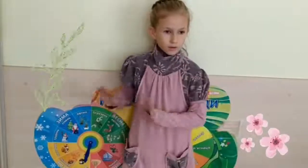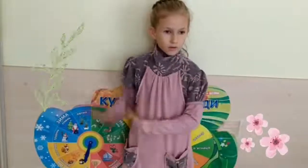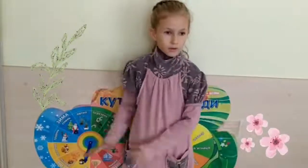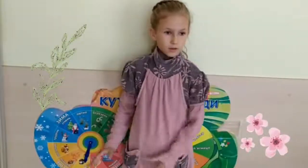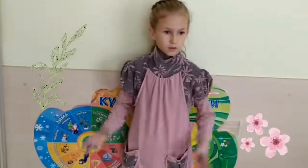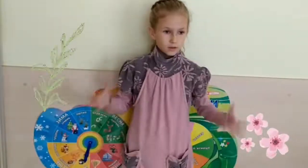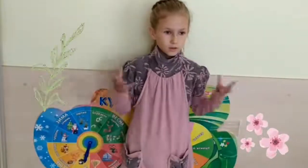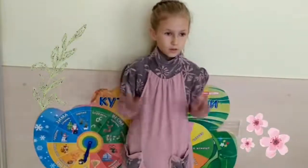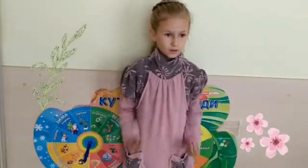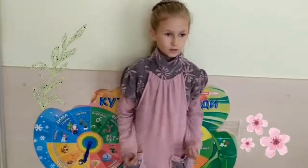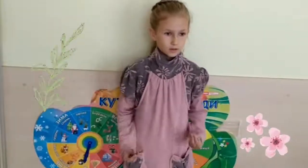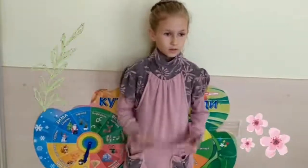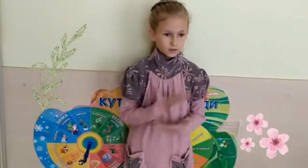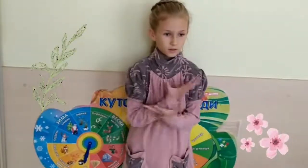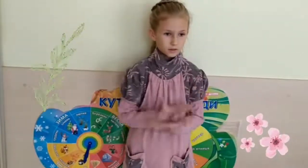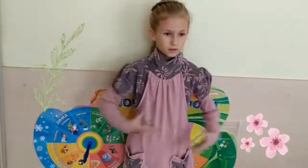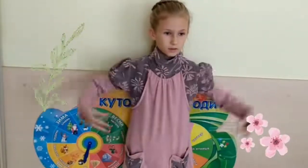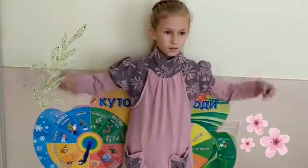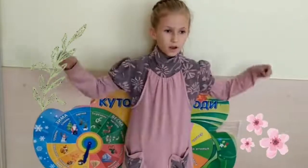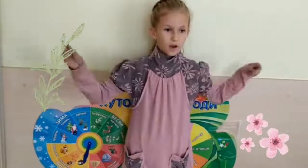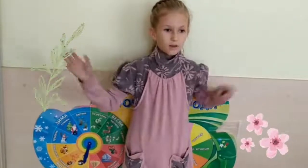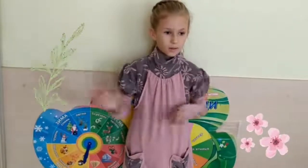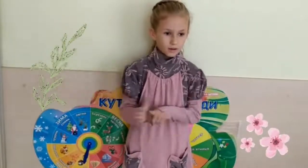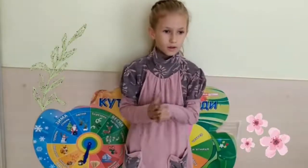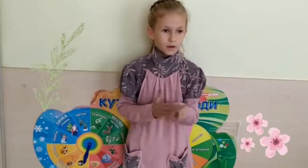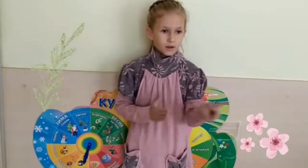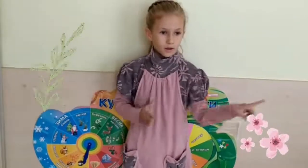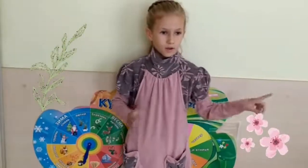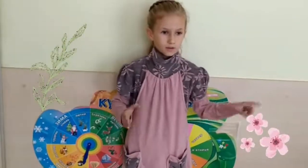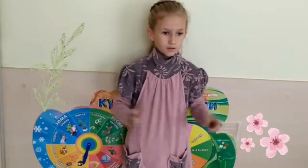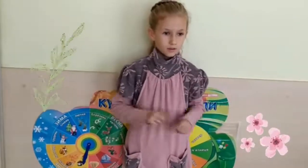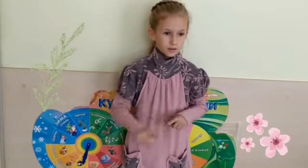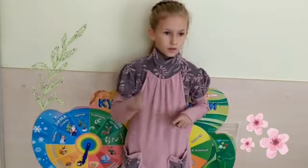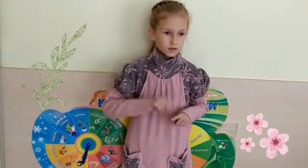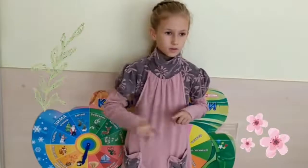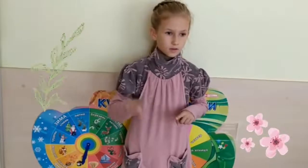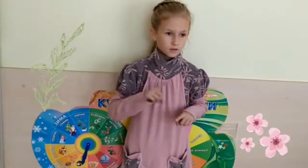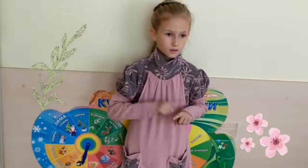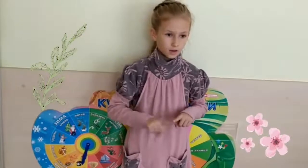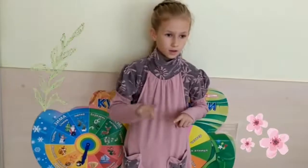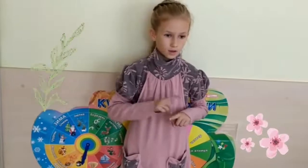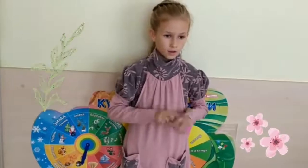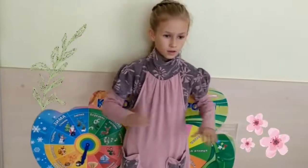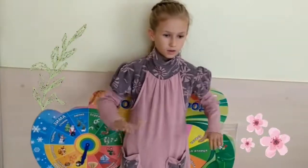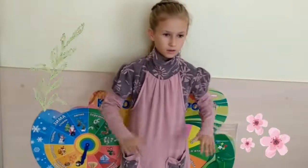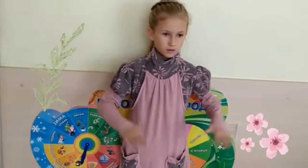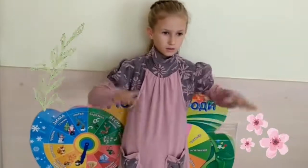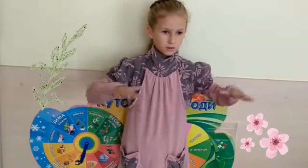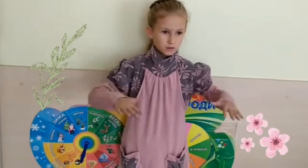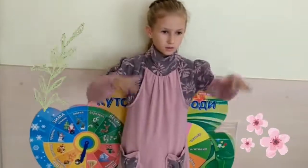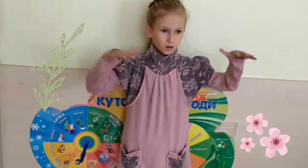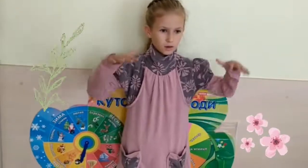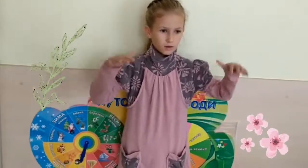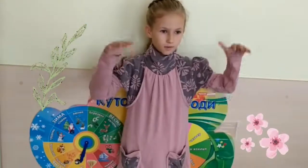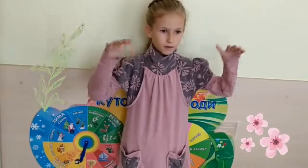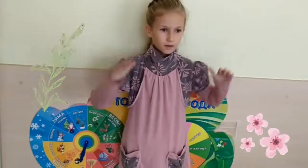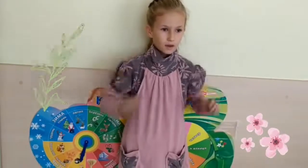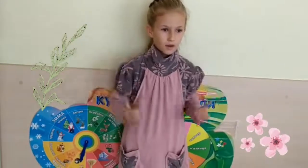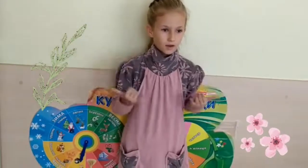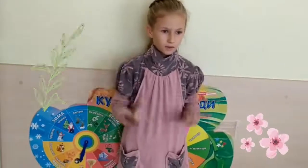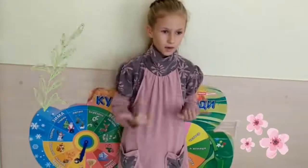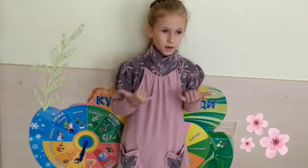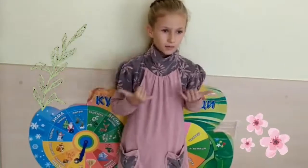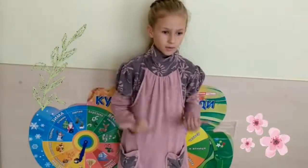Промайнула стільки днів, і весна настала, непомітна з малюків, ми повиростали.